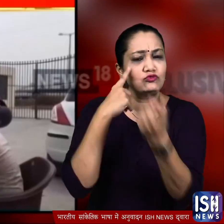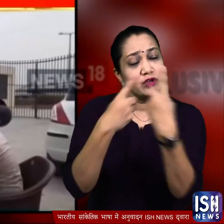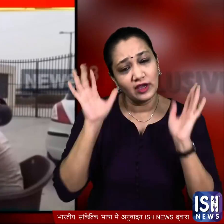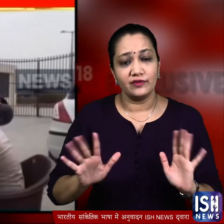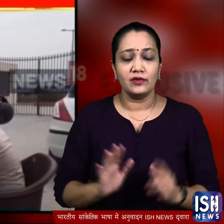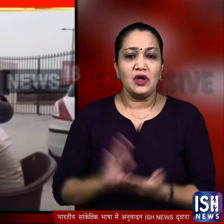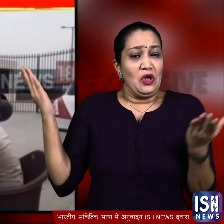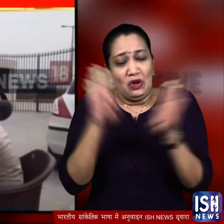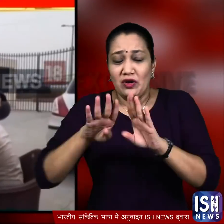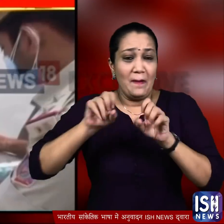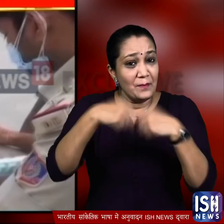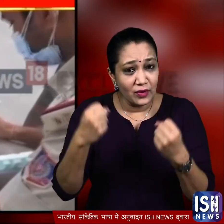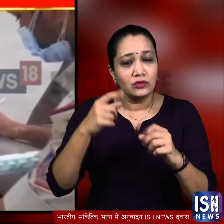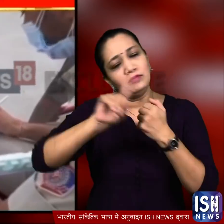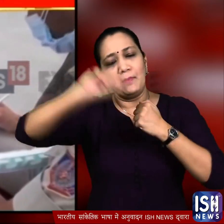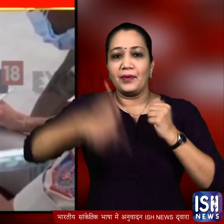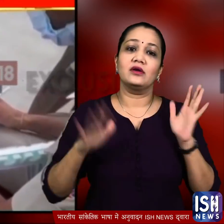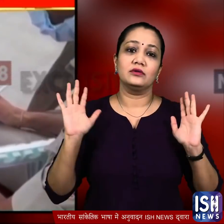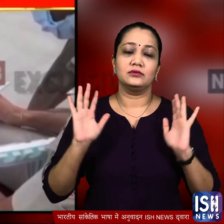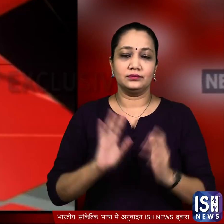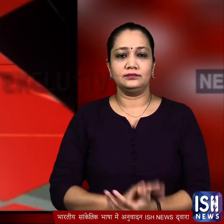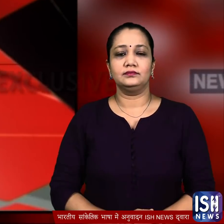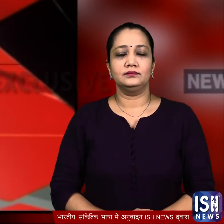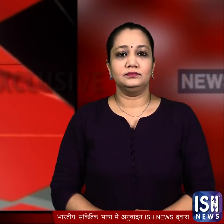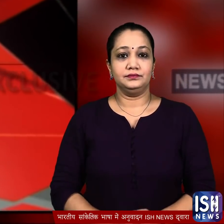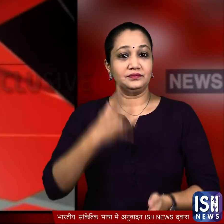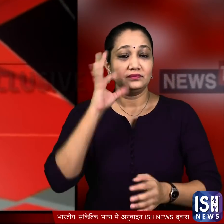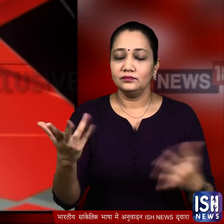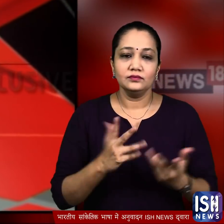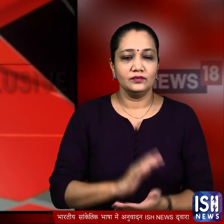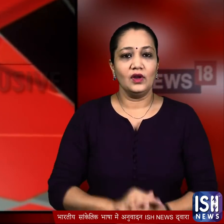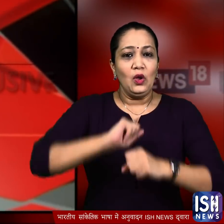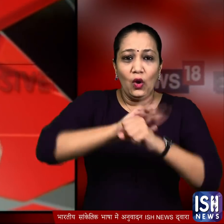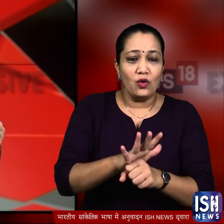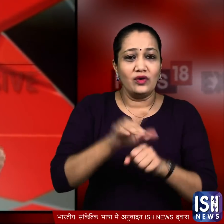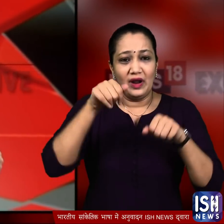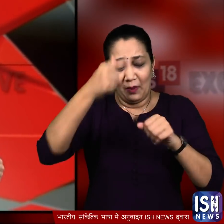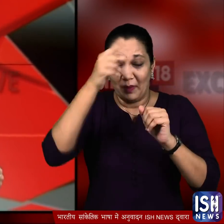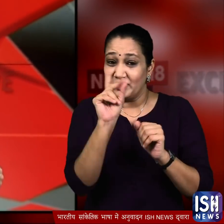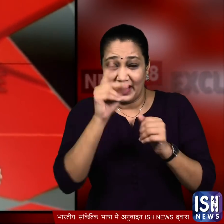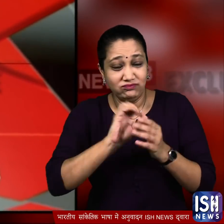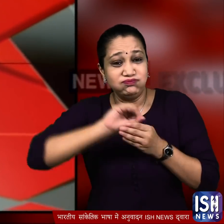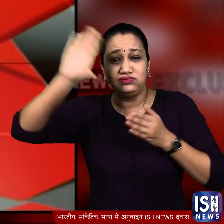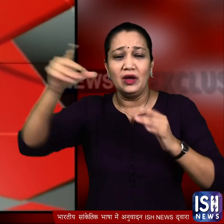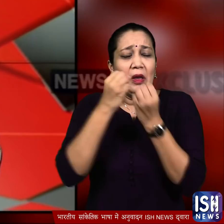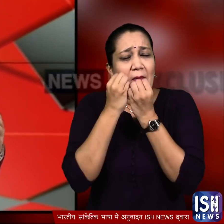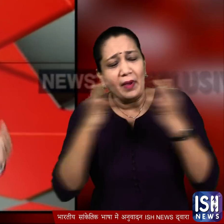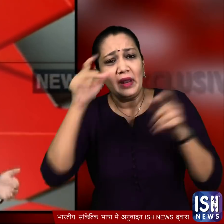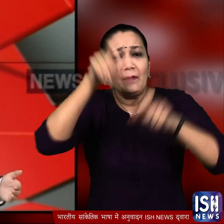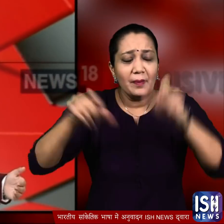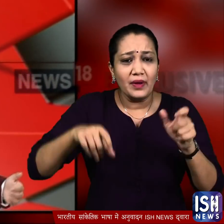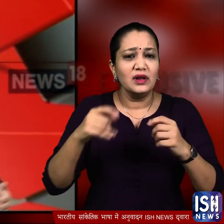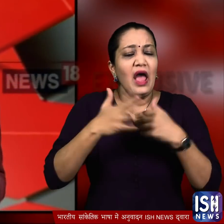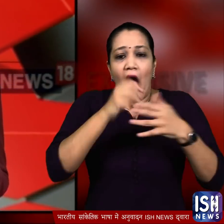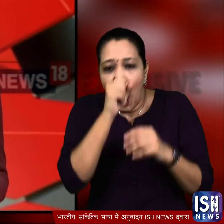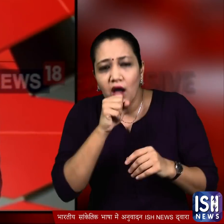गई। लॉकडाउन का उल्लंघन करने वालों के चालान भी किए गए। तो बात की एक बात यह है कि कोरोना की मौजूदा लहर की चपेट में आए ज्यादातर